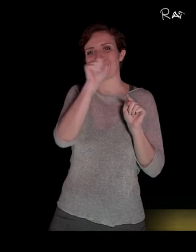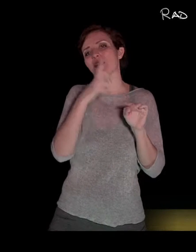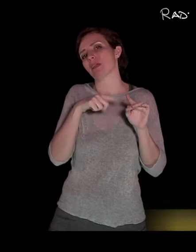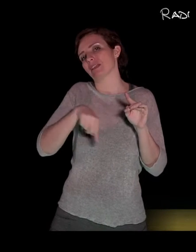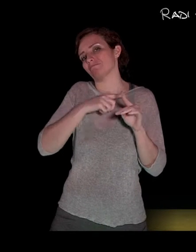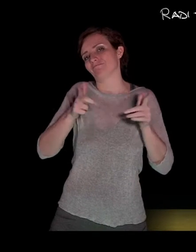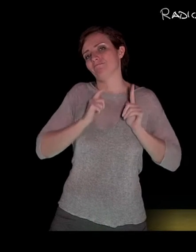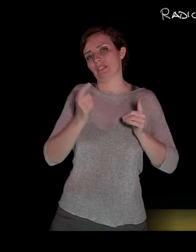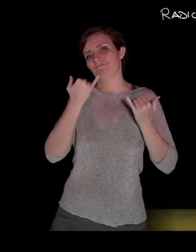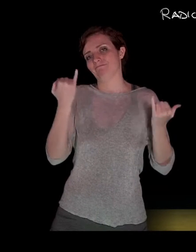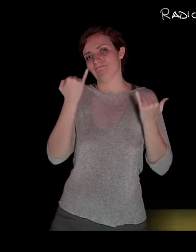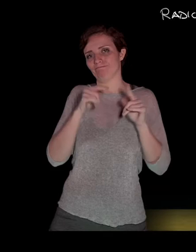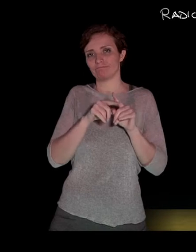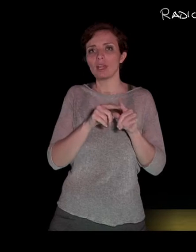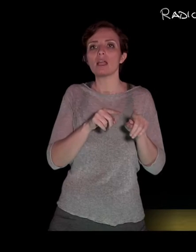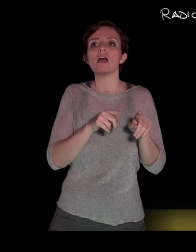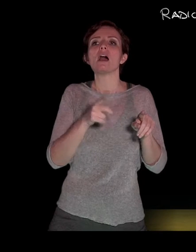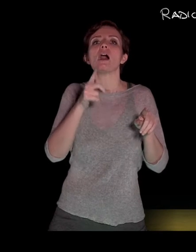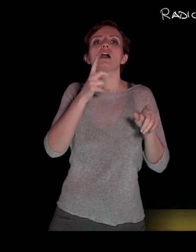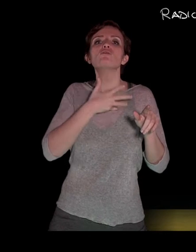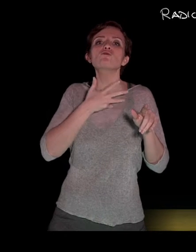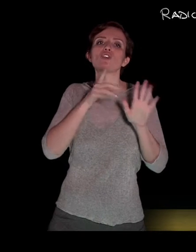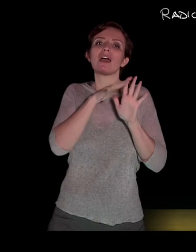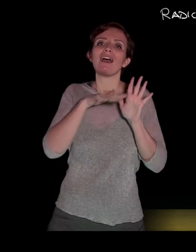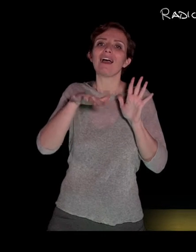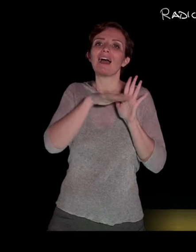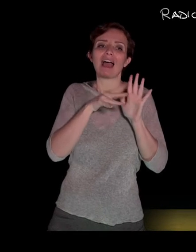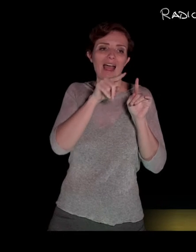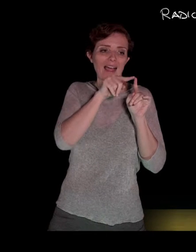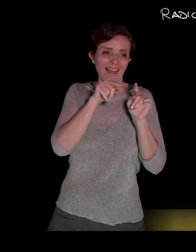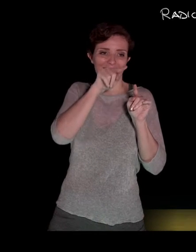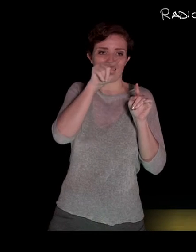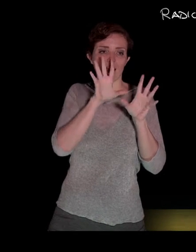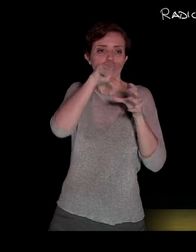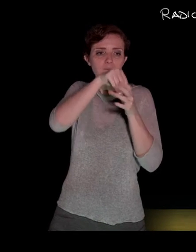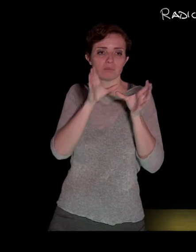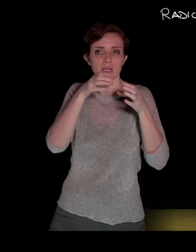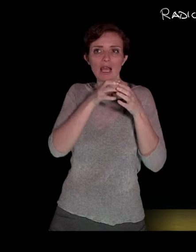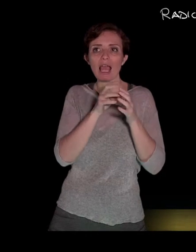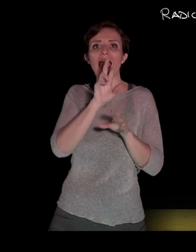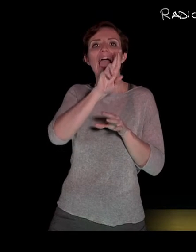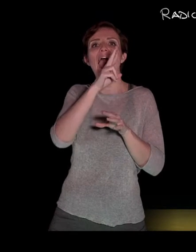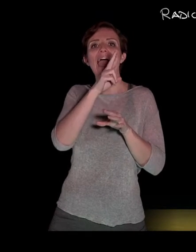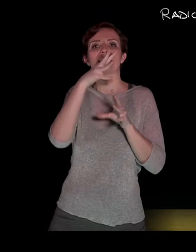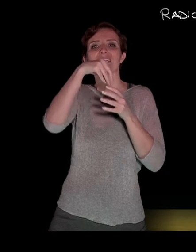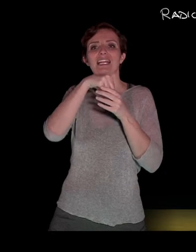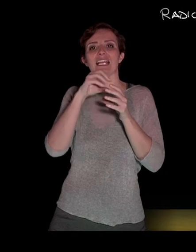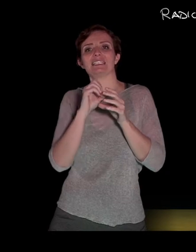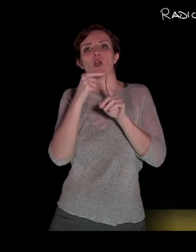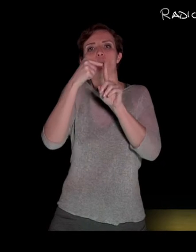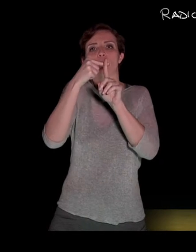inizialmente con un campo di applicazione che corrisponde a quello di r0 più cioè vediamo soltanto i radicali